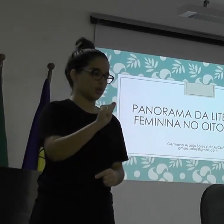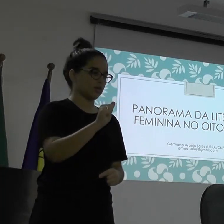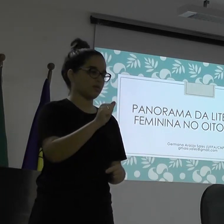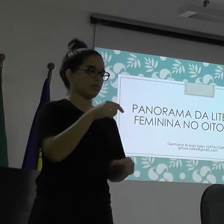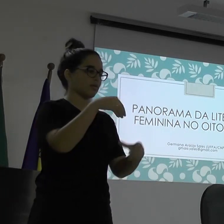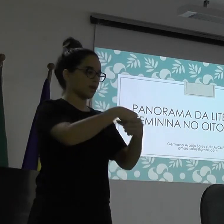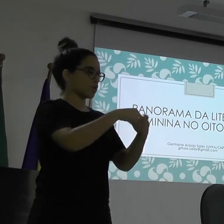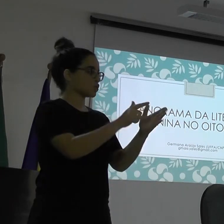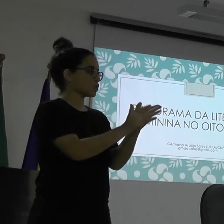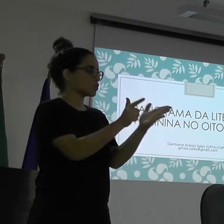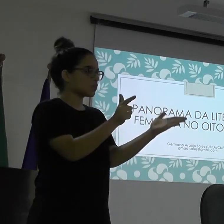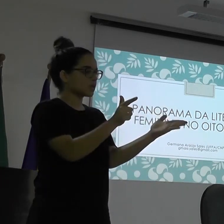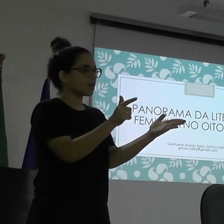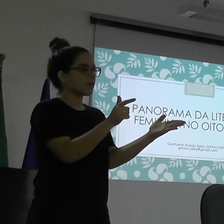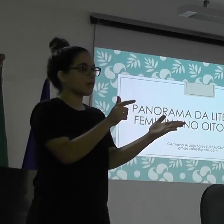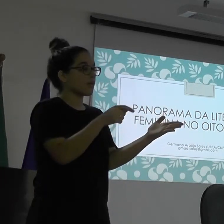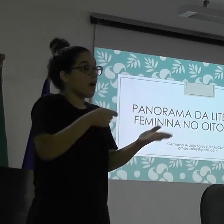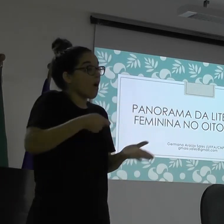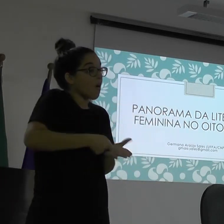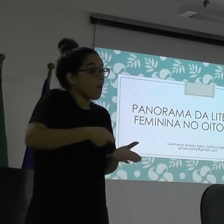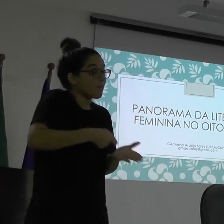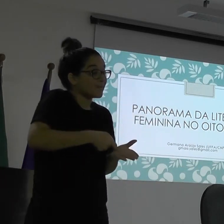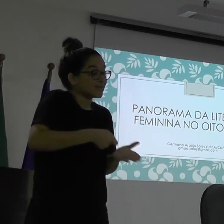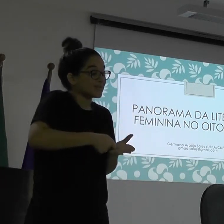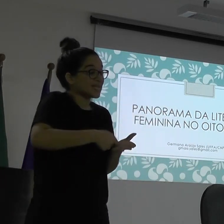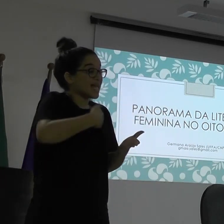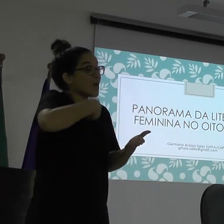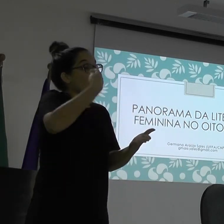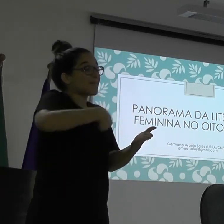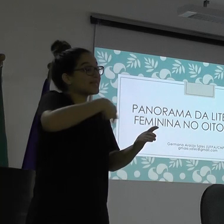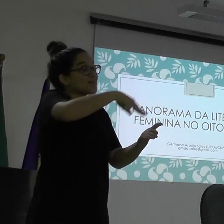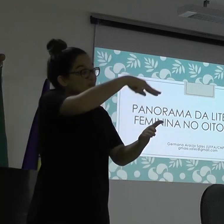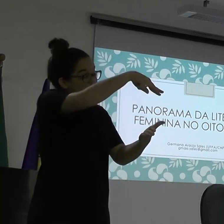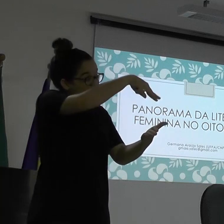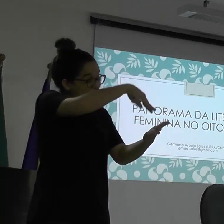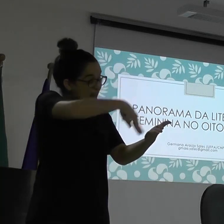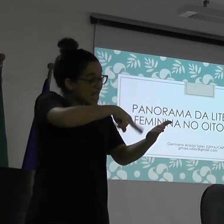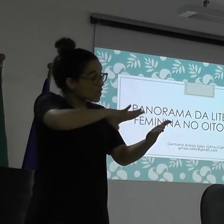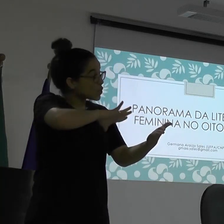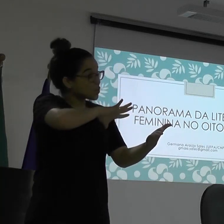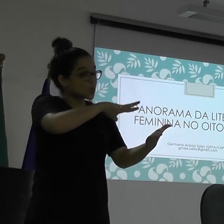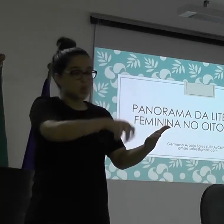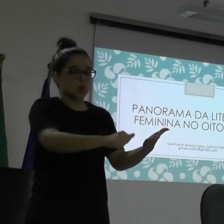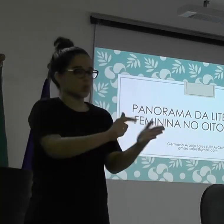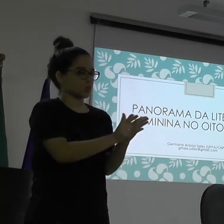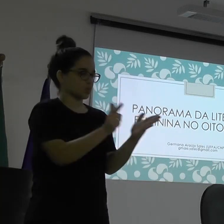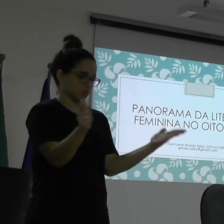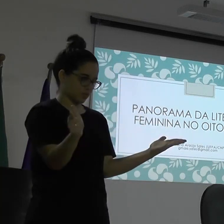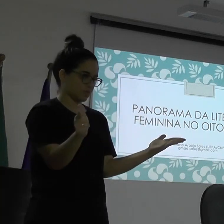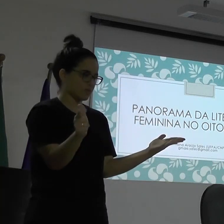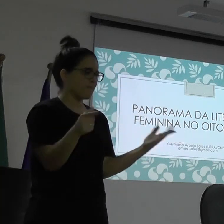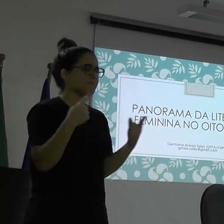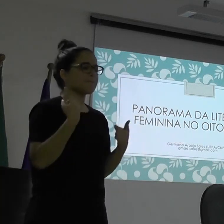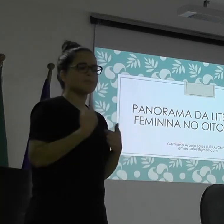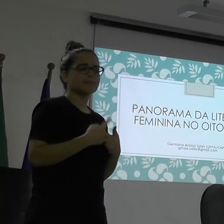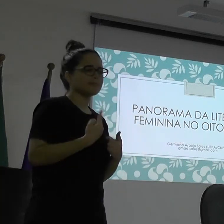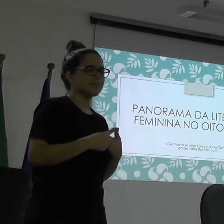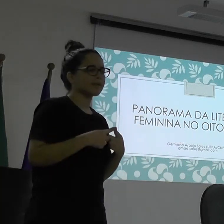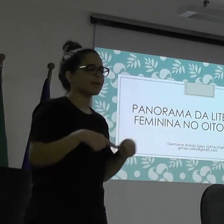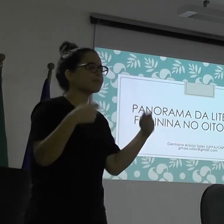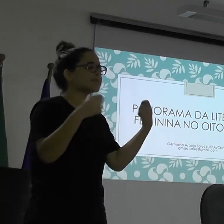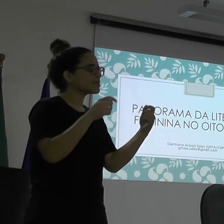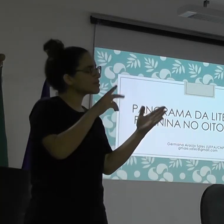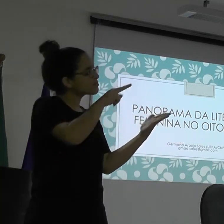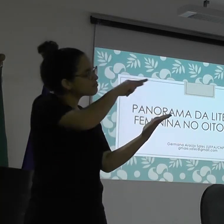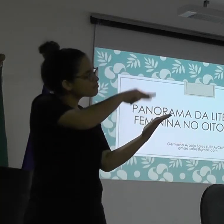jornal, aí a obrigação do pesquisador é ler aquele jornal todinho. Por quê? Porque você tem que